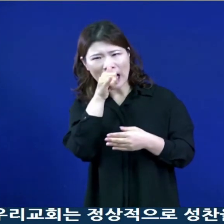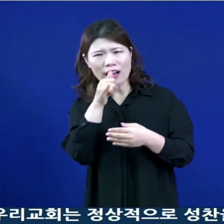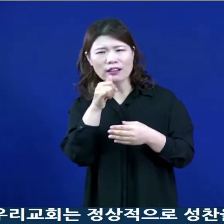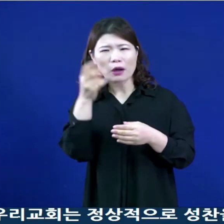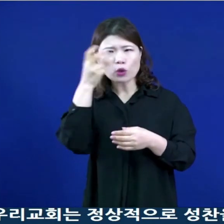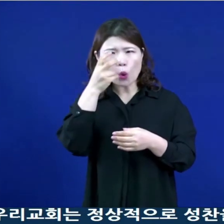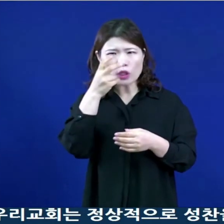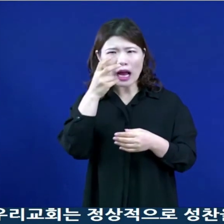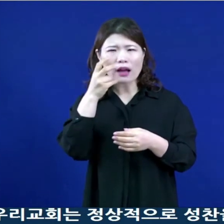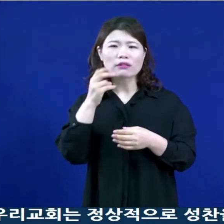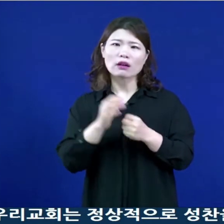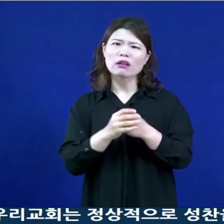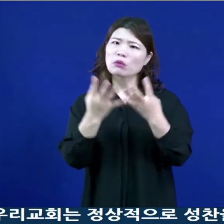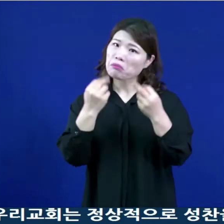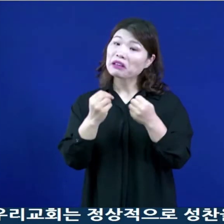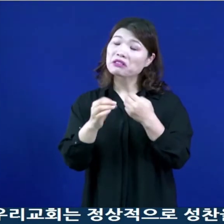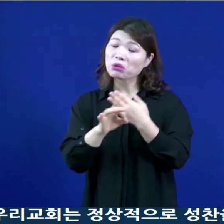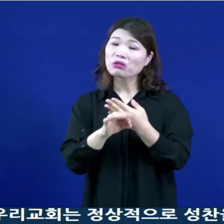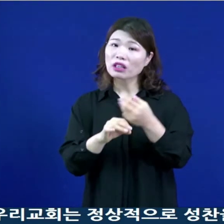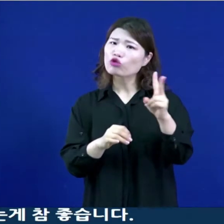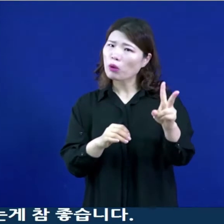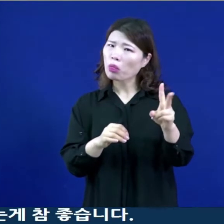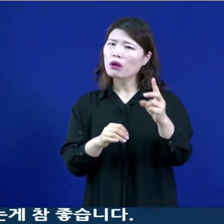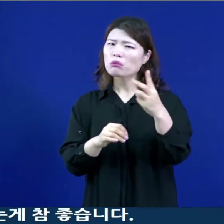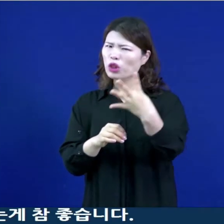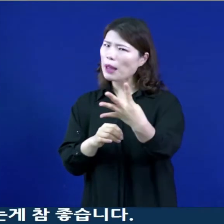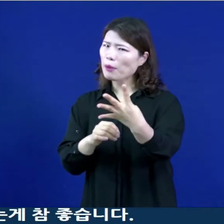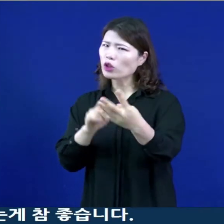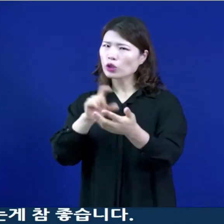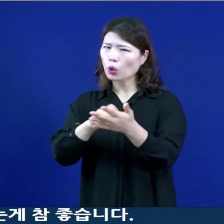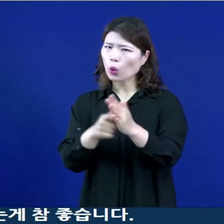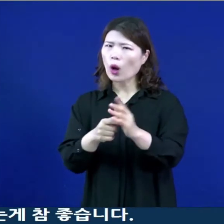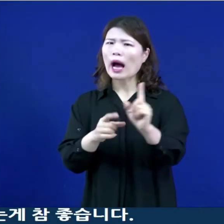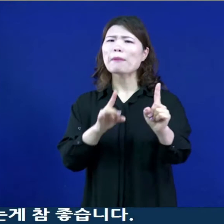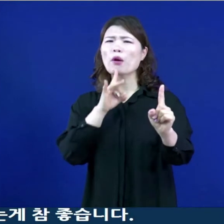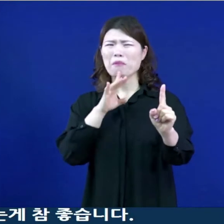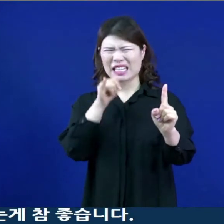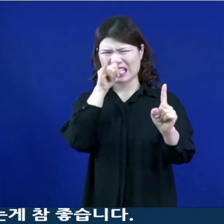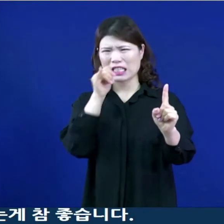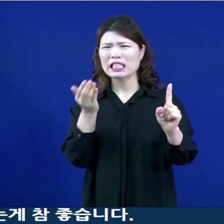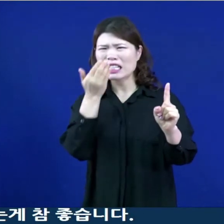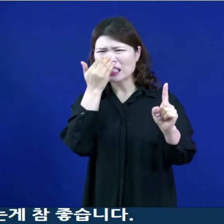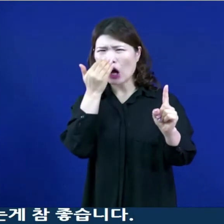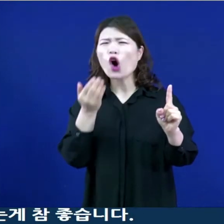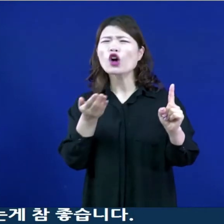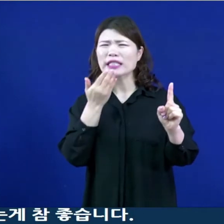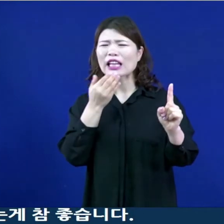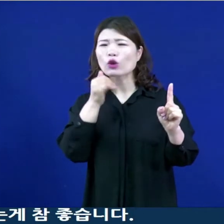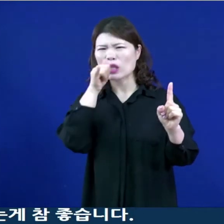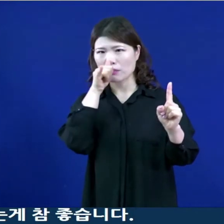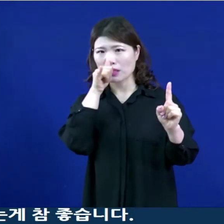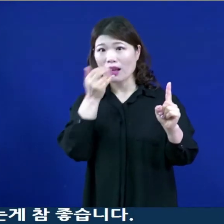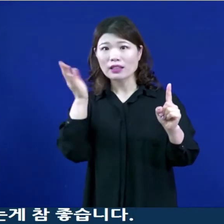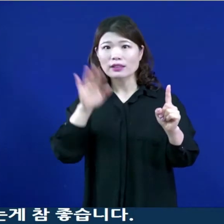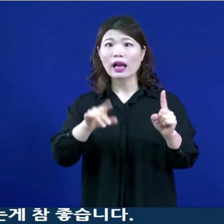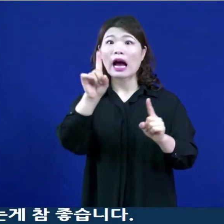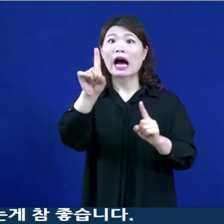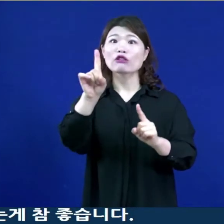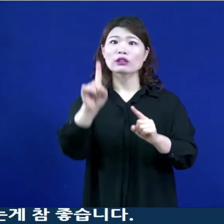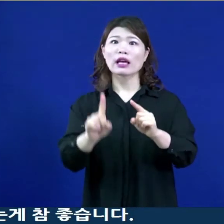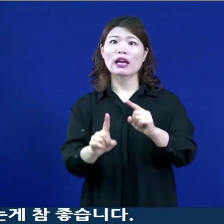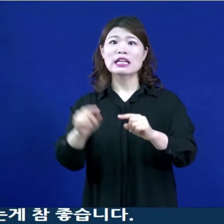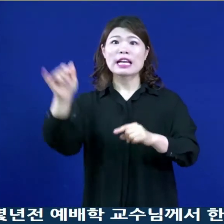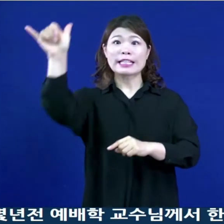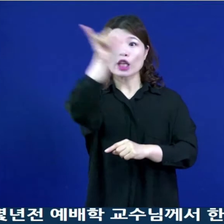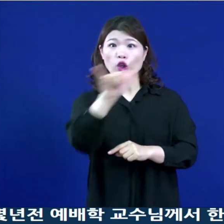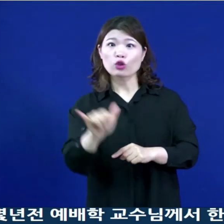좀 많으면 4번 이렇게 하고 있고요. 한 번 하거나 안 하는 교회들도 있었습니다. 그 중에 딱 전국적으로